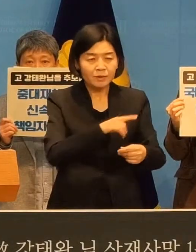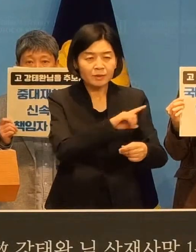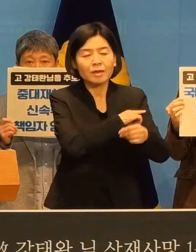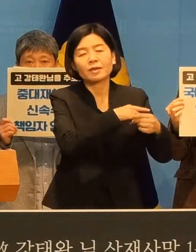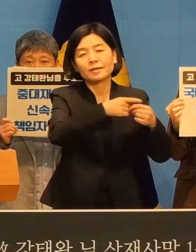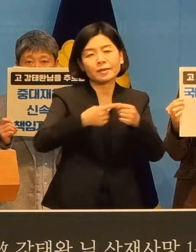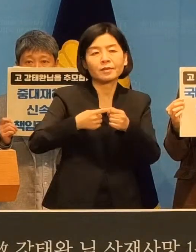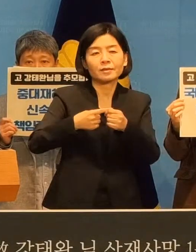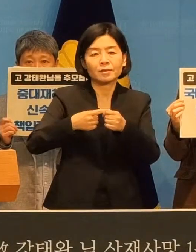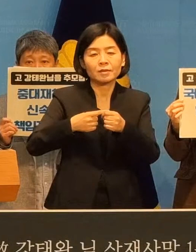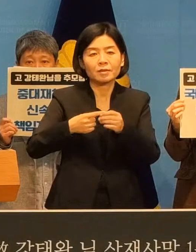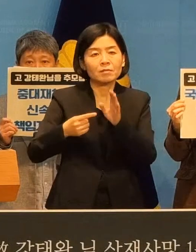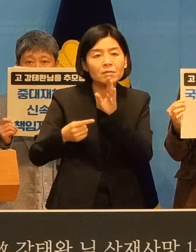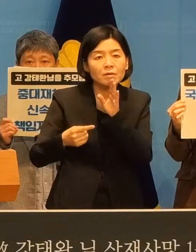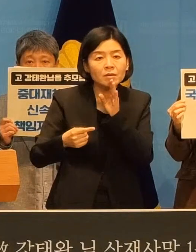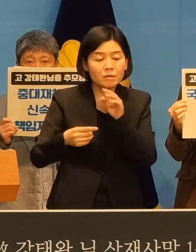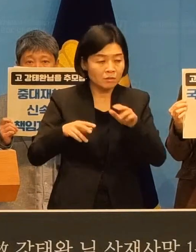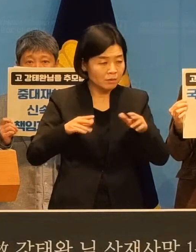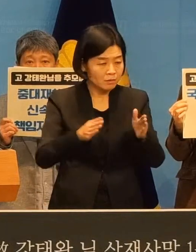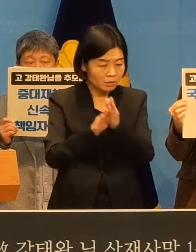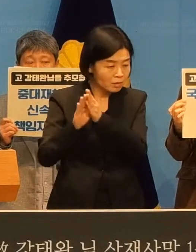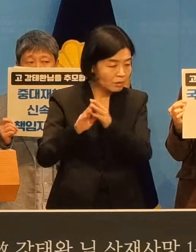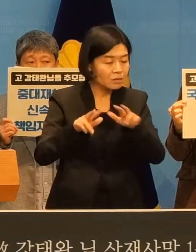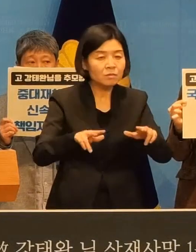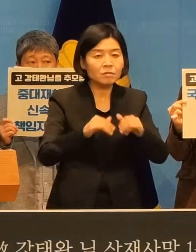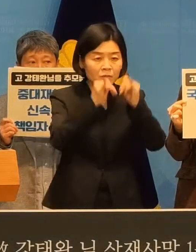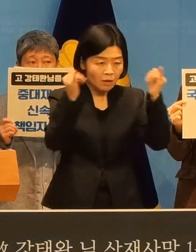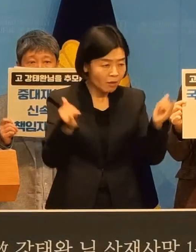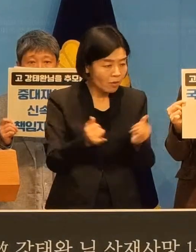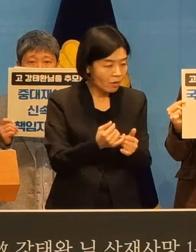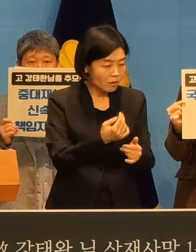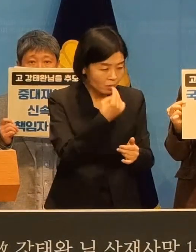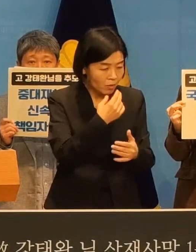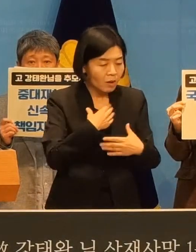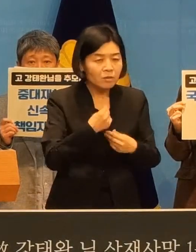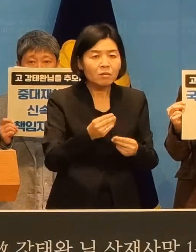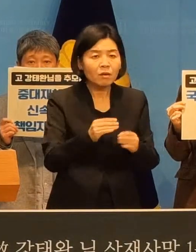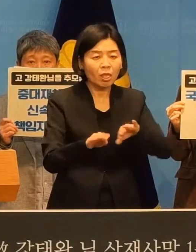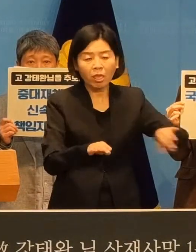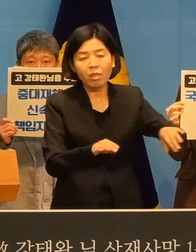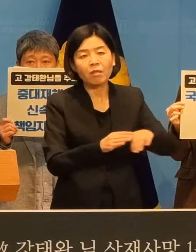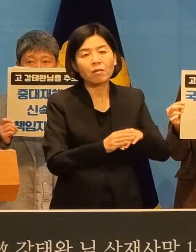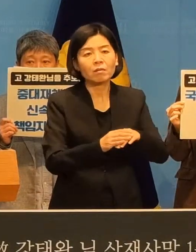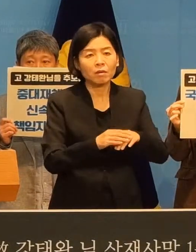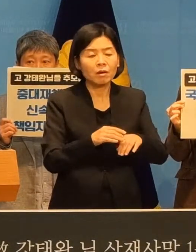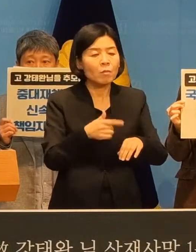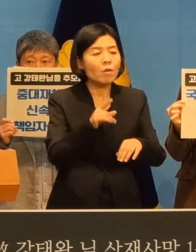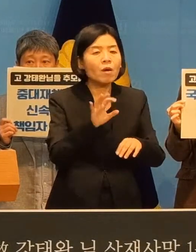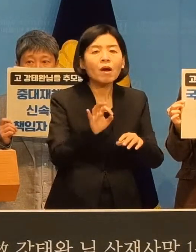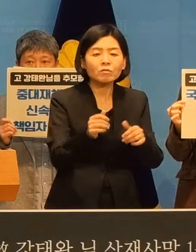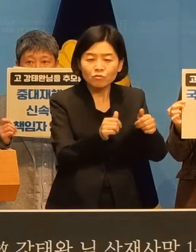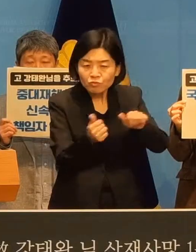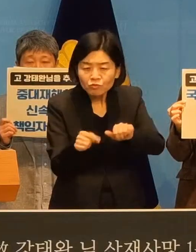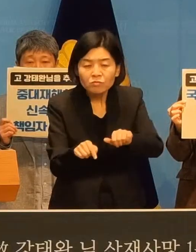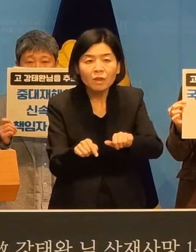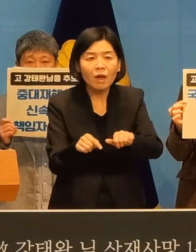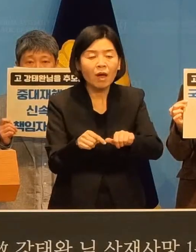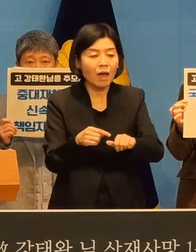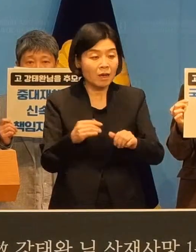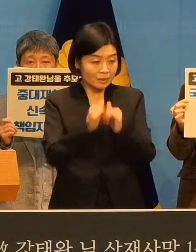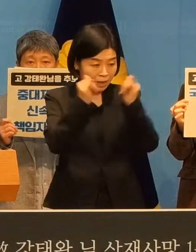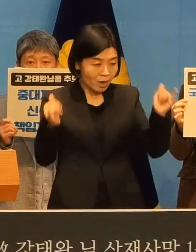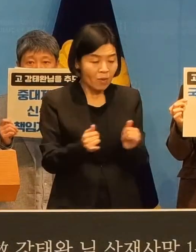우리 사회는 아직 생명과 안전은 뒷전이고 고 광태환님의 죽음에 대해 우리 사회 구성원 모두가